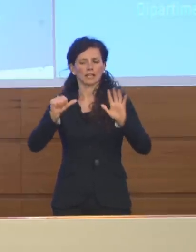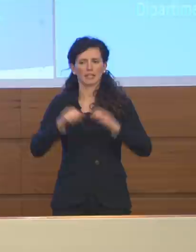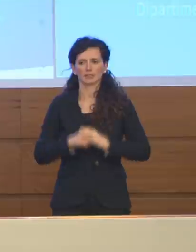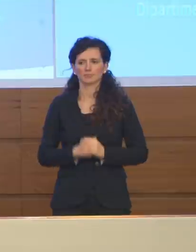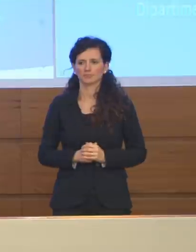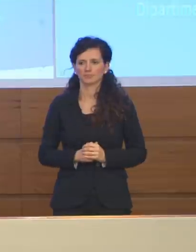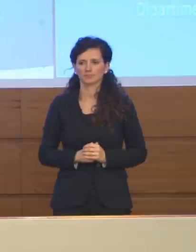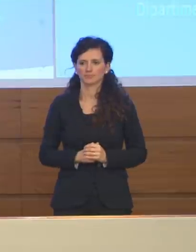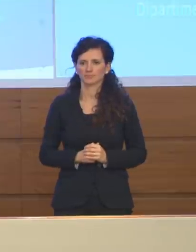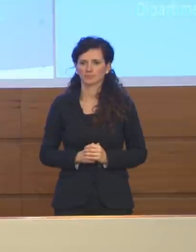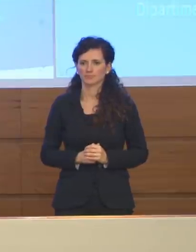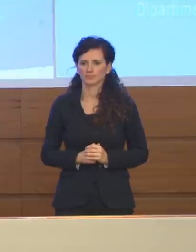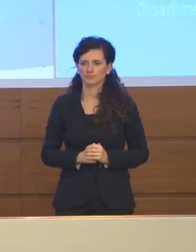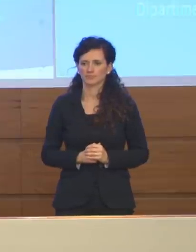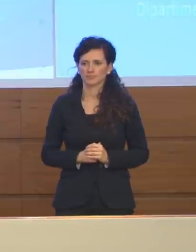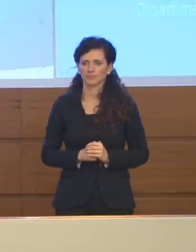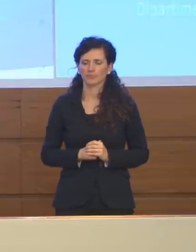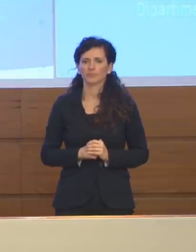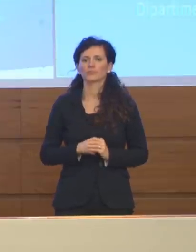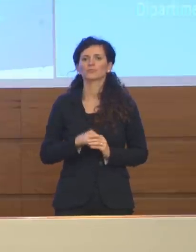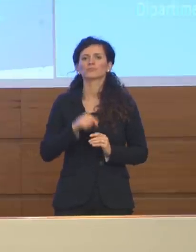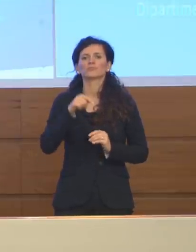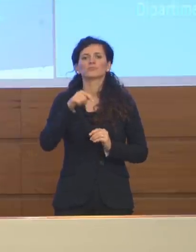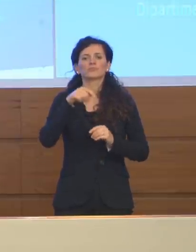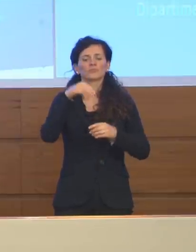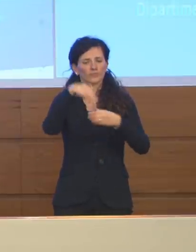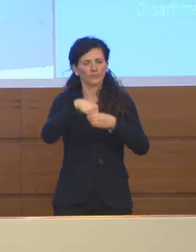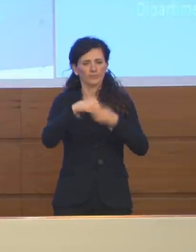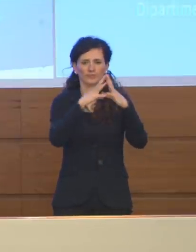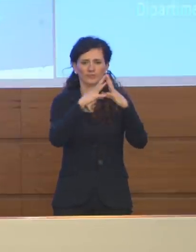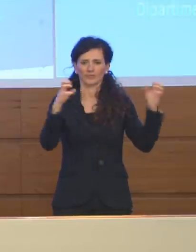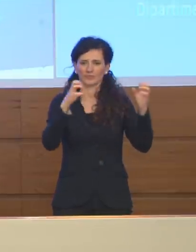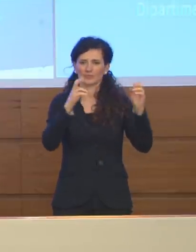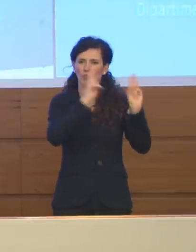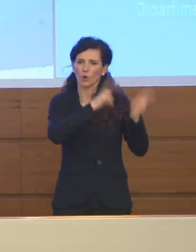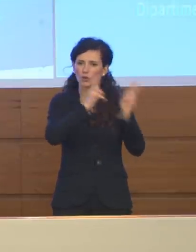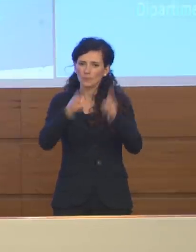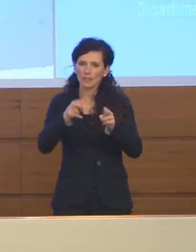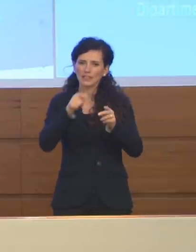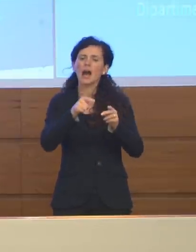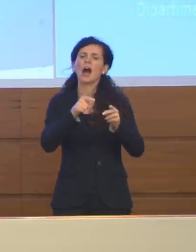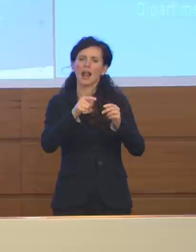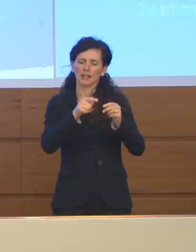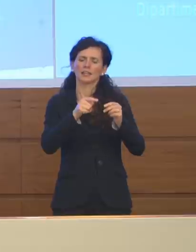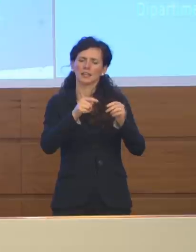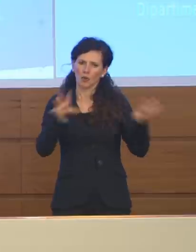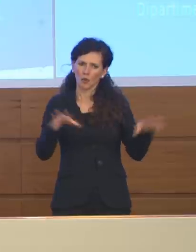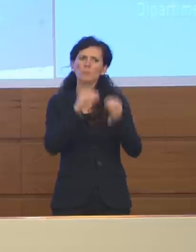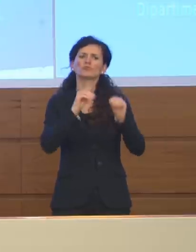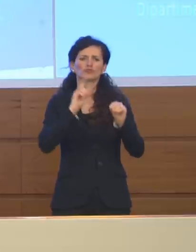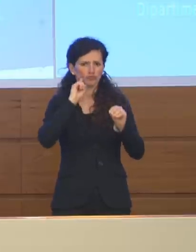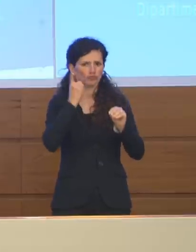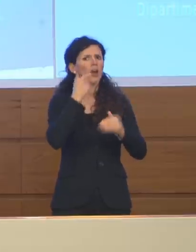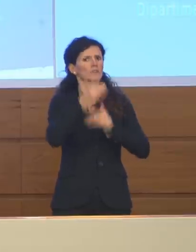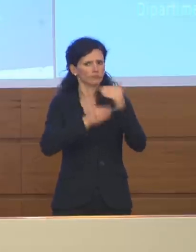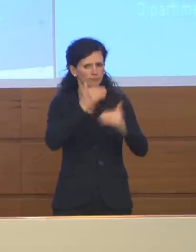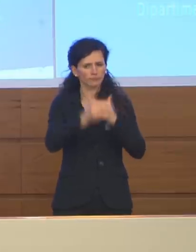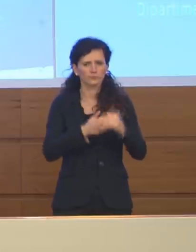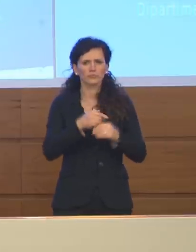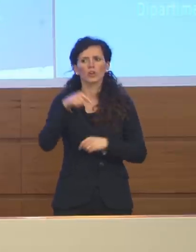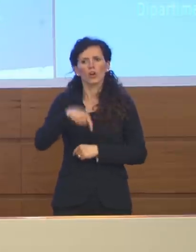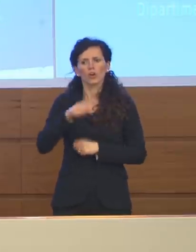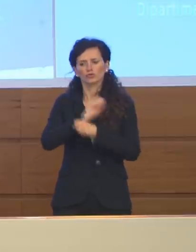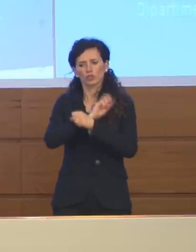prosegue anche l'alleggerimento della pressione sulle nostre strutture ospedaliere ad oggi infatti il totale delle persone